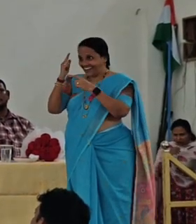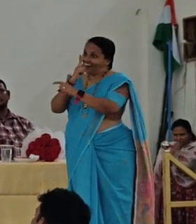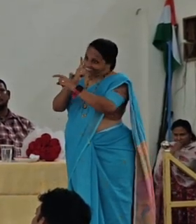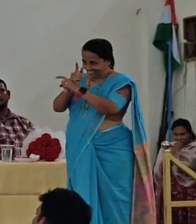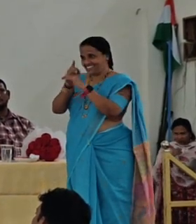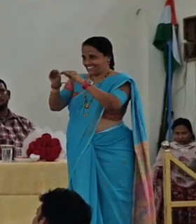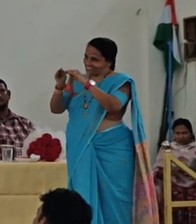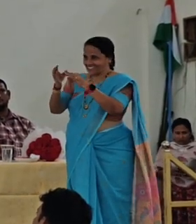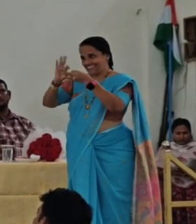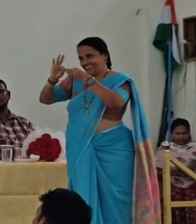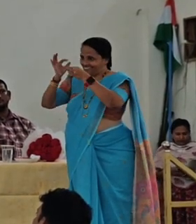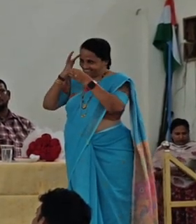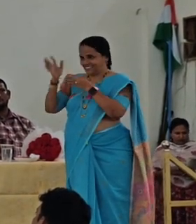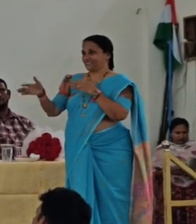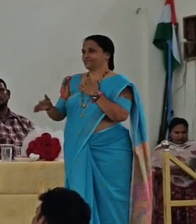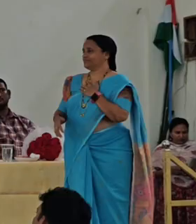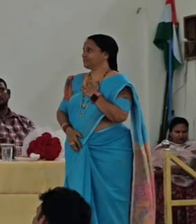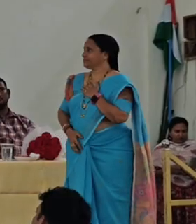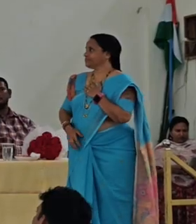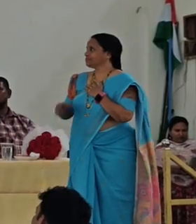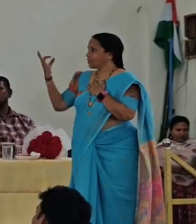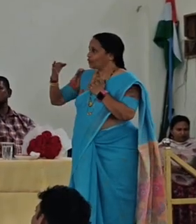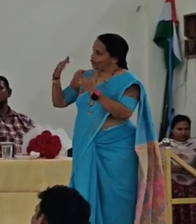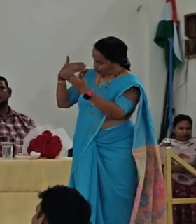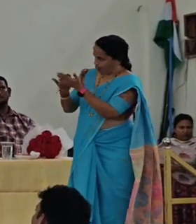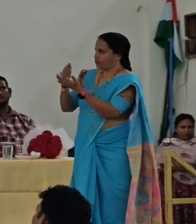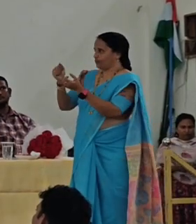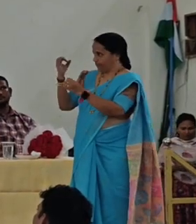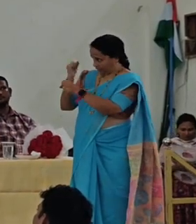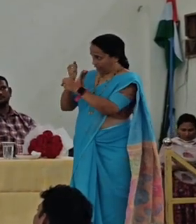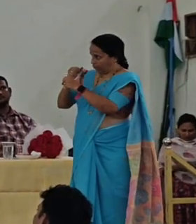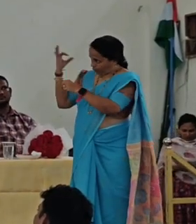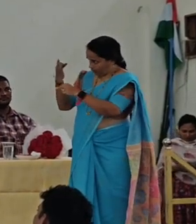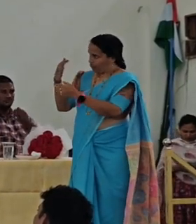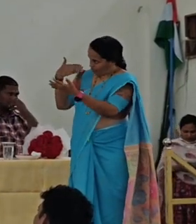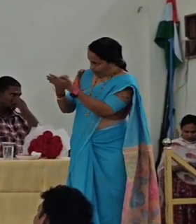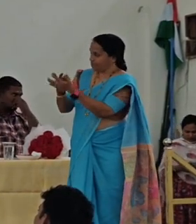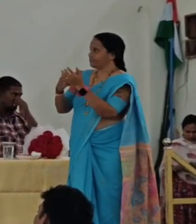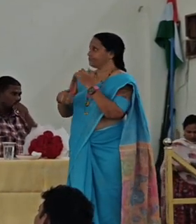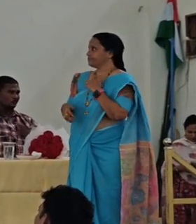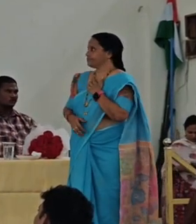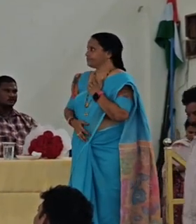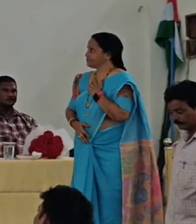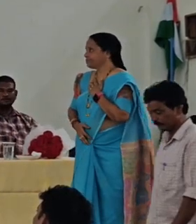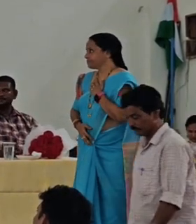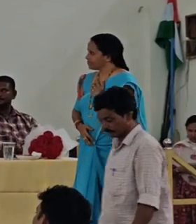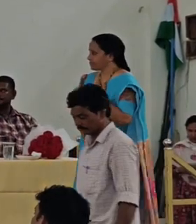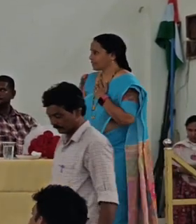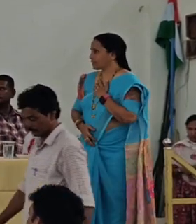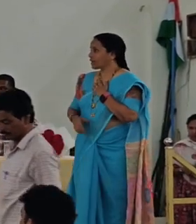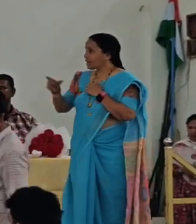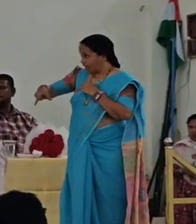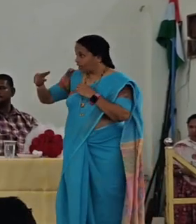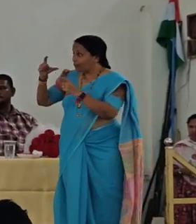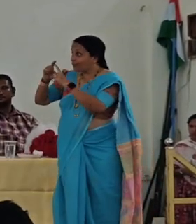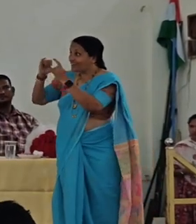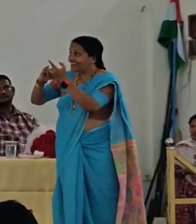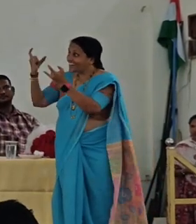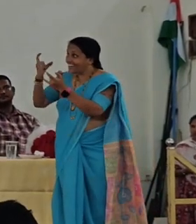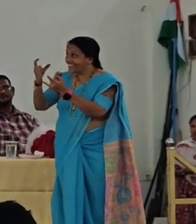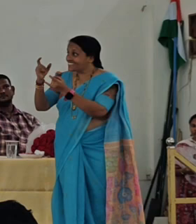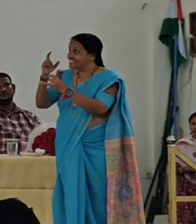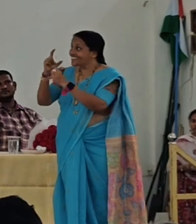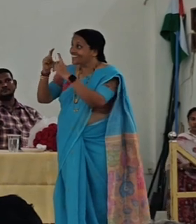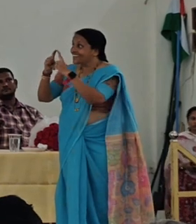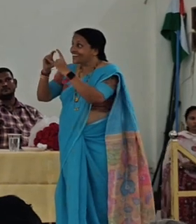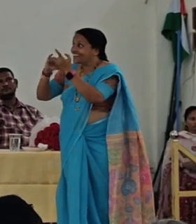వాళ్ళందరినీ ఇంగ్లీష్ ఎడ్యుకేషన్ అపాయింట్ చేస్తున్నారు. ఇప్పుడు ఎల్లుండి కూడా ఈ టీచర్స్ కూడా మనకు వస్తున్నారు. మన స్పెషల్ స్కూల్స్లో